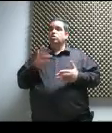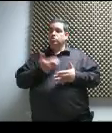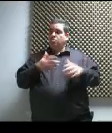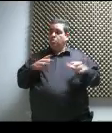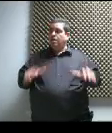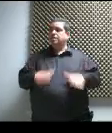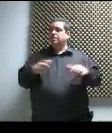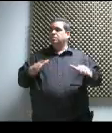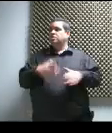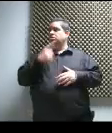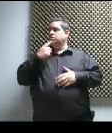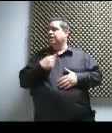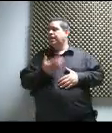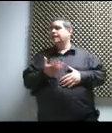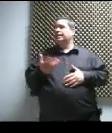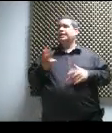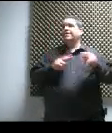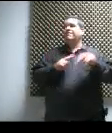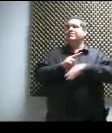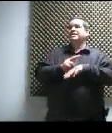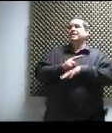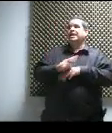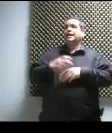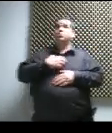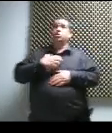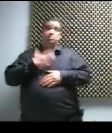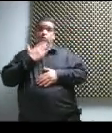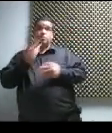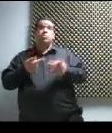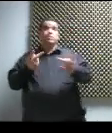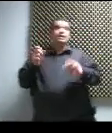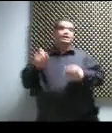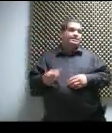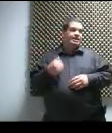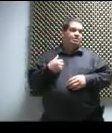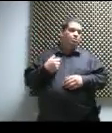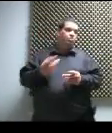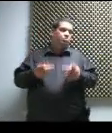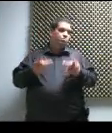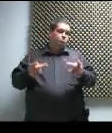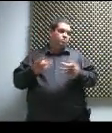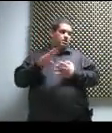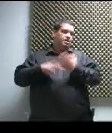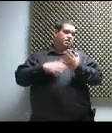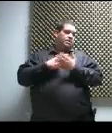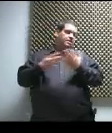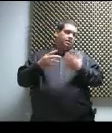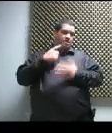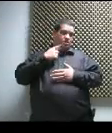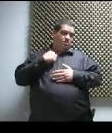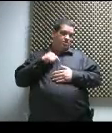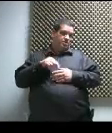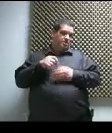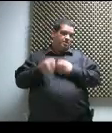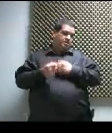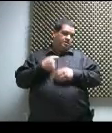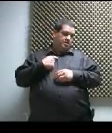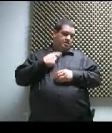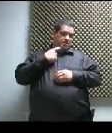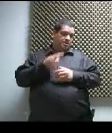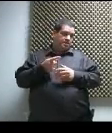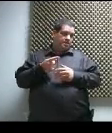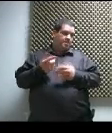se nos vende que la gente de Vieques protesta, pero no tiene propuestas. Sí, tenemos una propuesta. Ese calendario que tienes, que ya más o menos nos dijiste aquí, nos lo envías